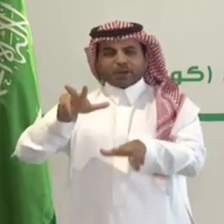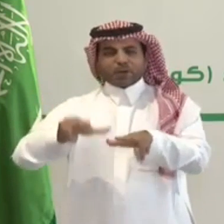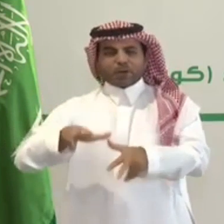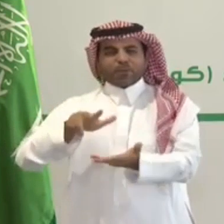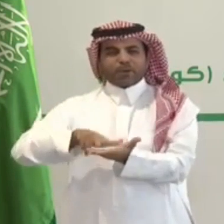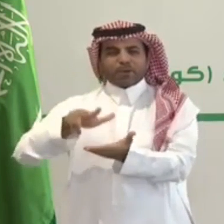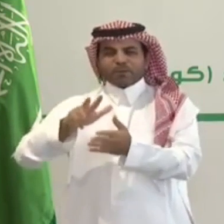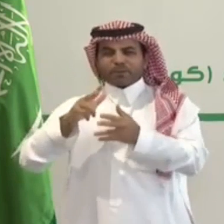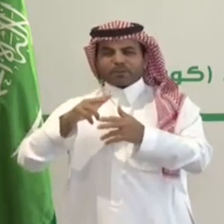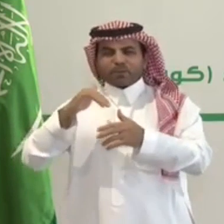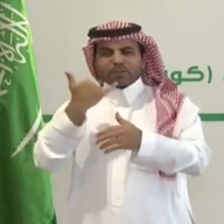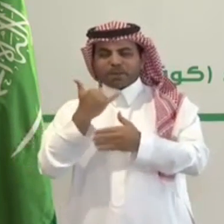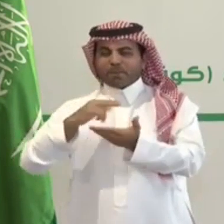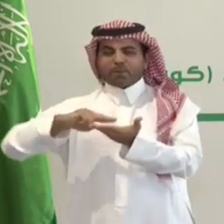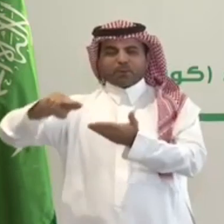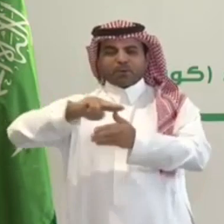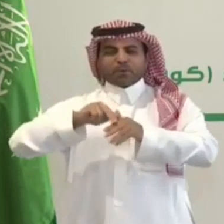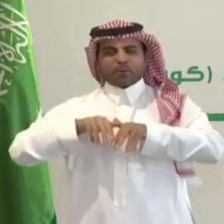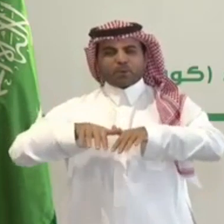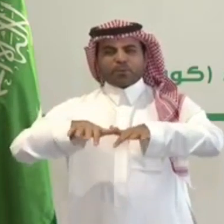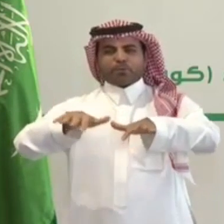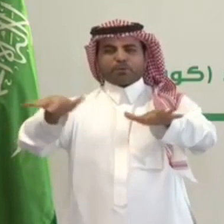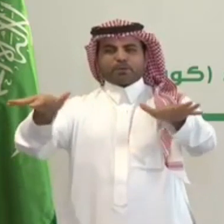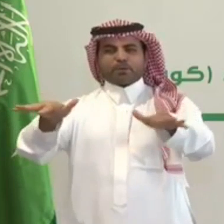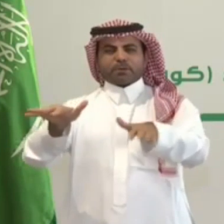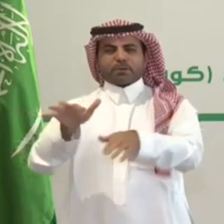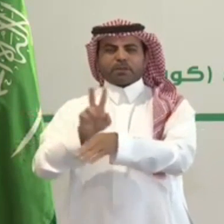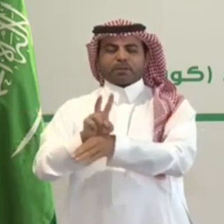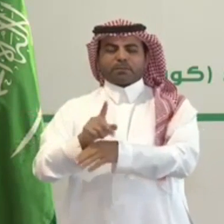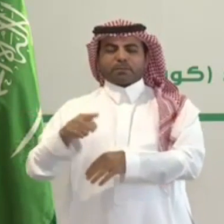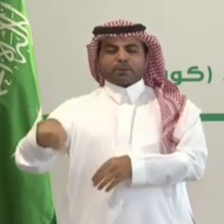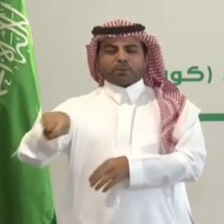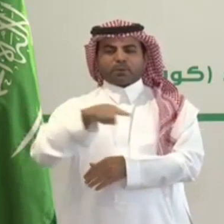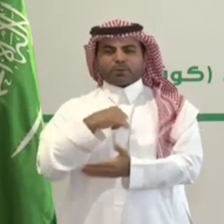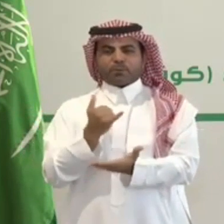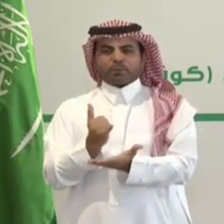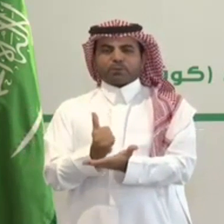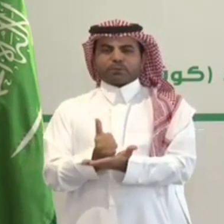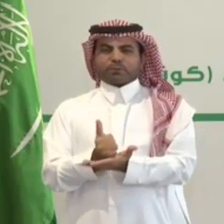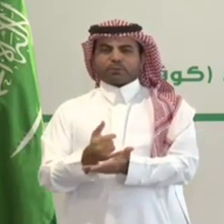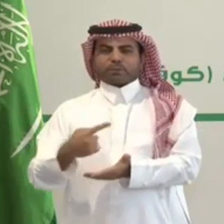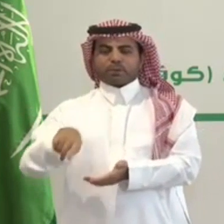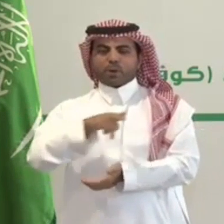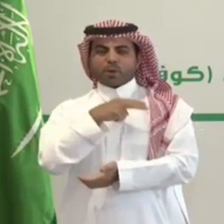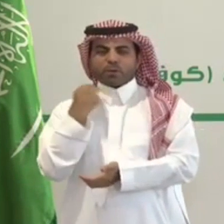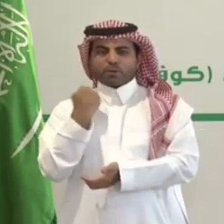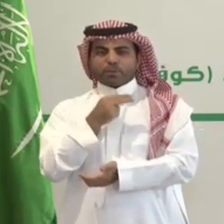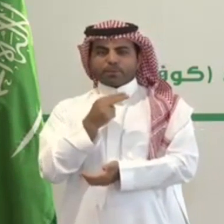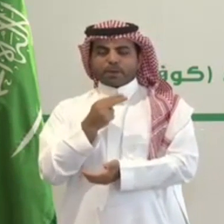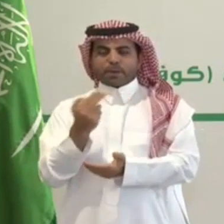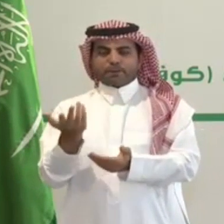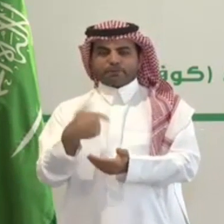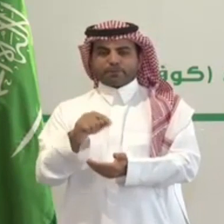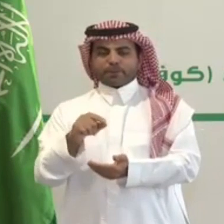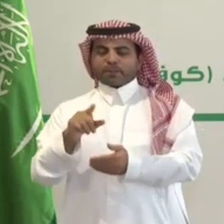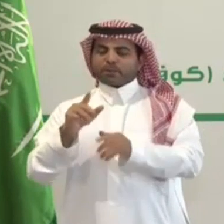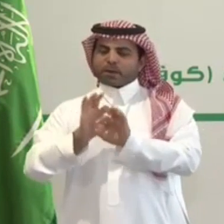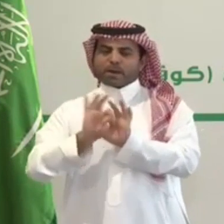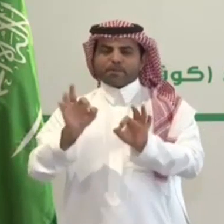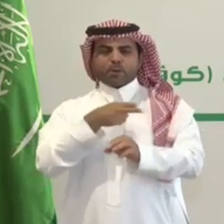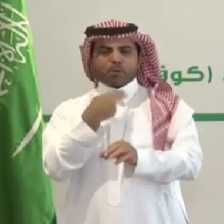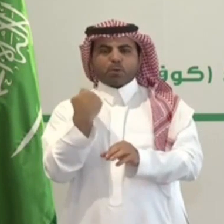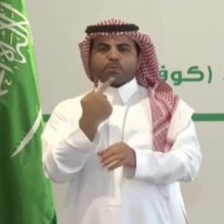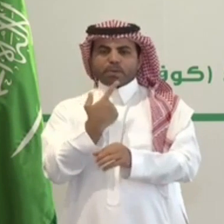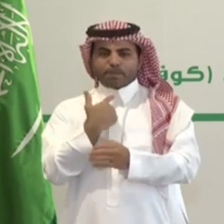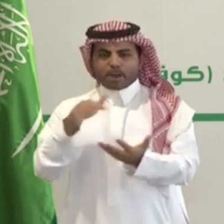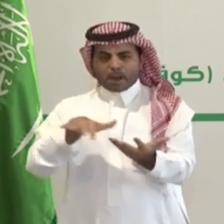من مجموعة ستتضاعف وتتضاعف. كل جهة مسؤولة وكل جهة حكومية لديها حسابات في مواقع التواصل